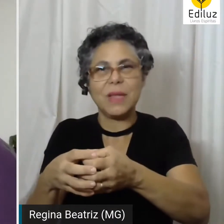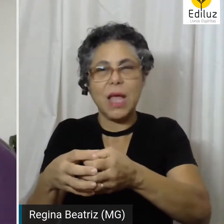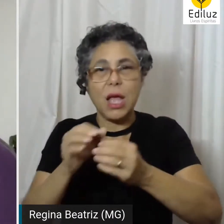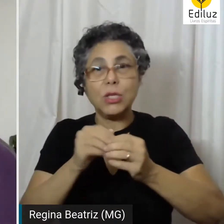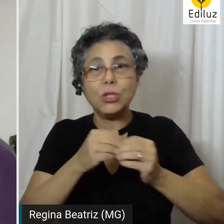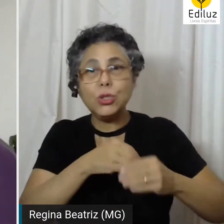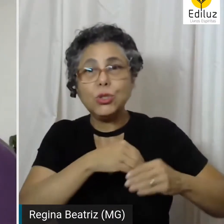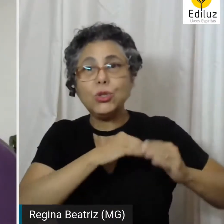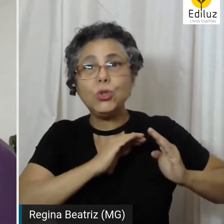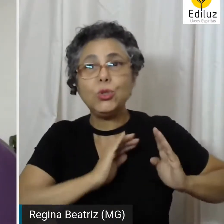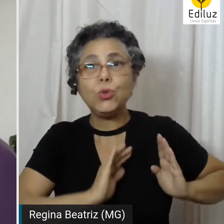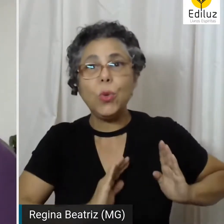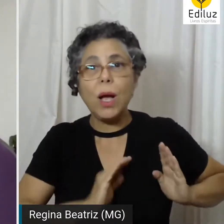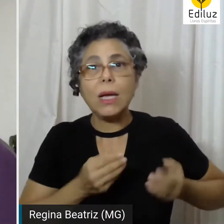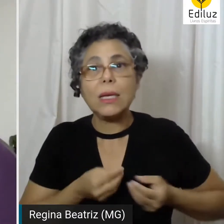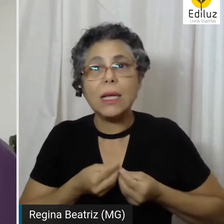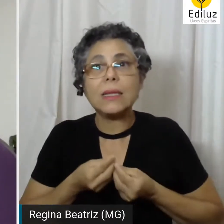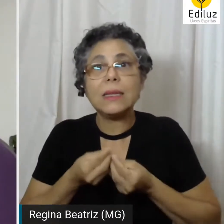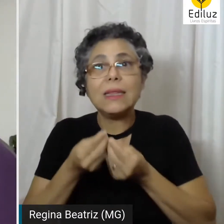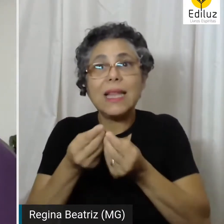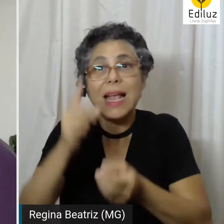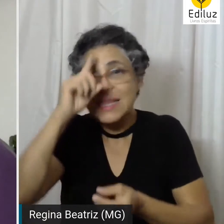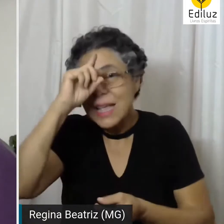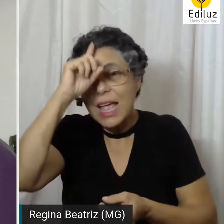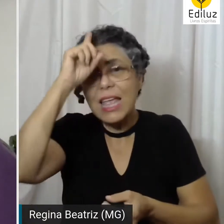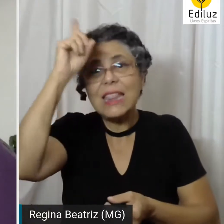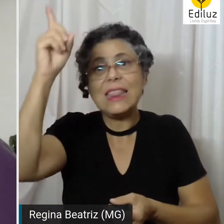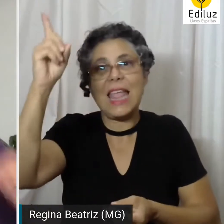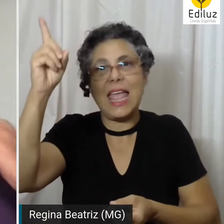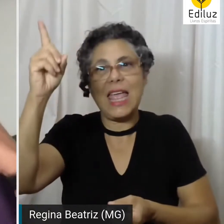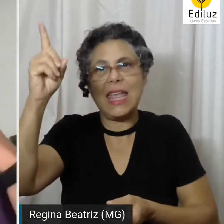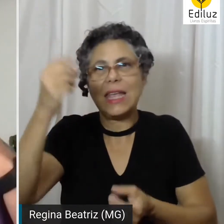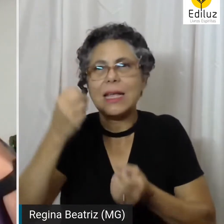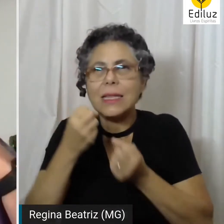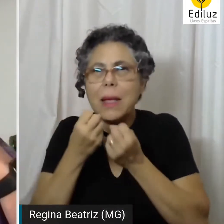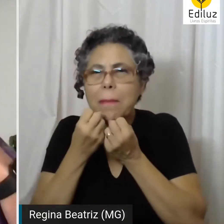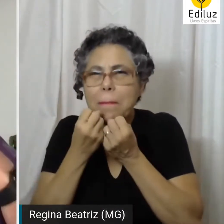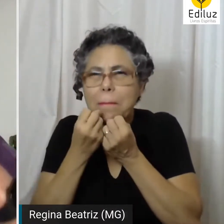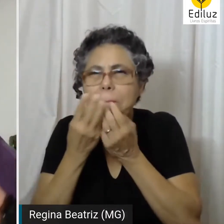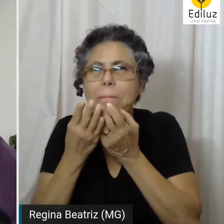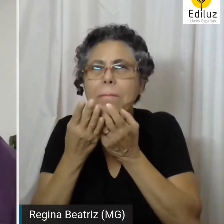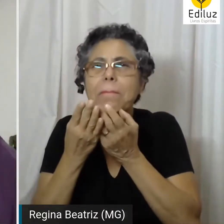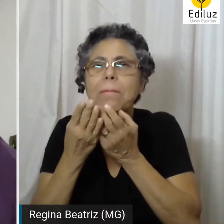Joana traz a ideia da beneficência